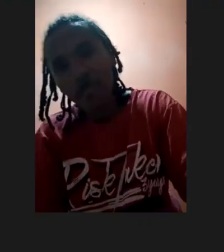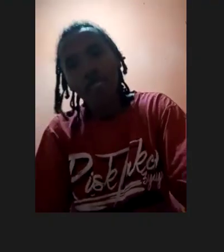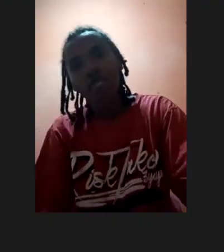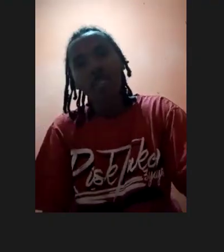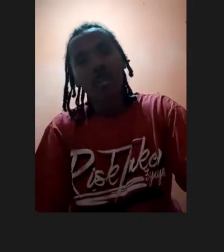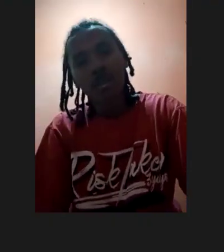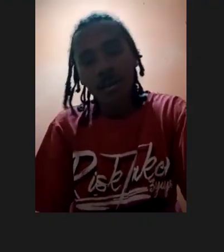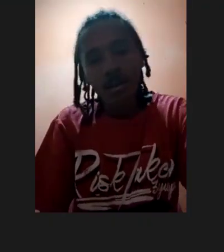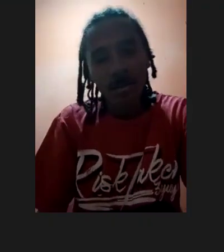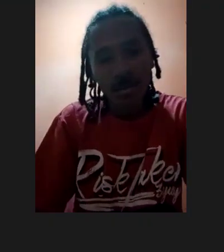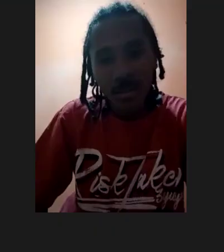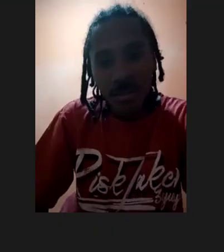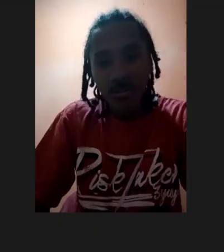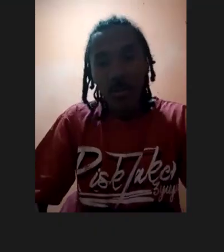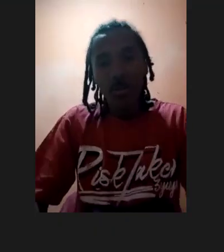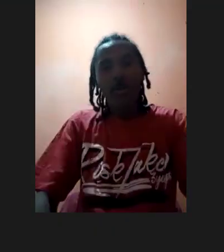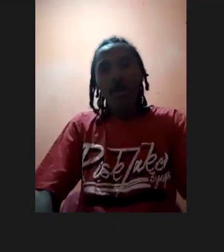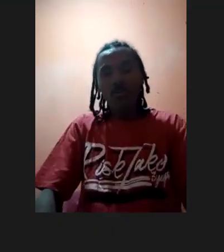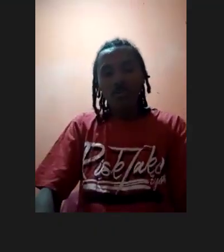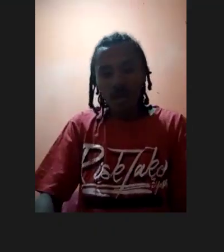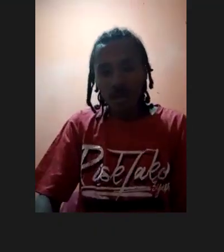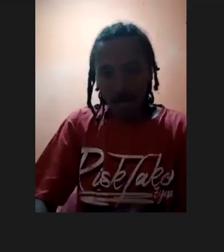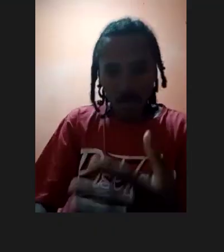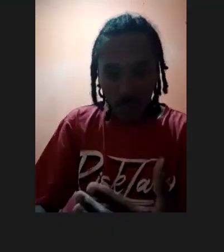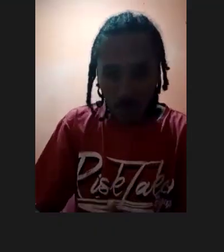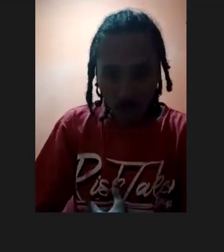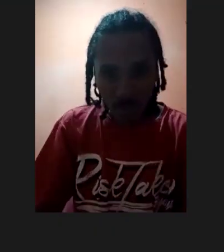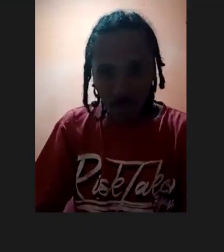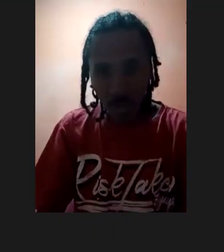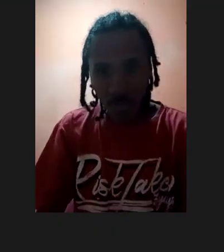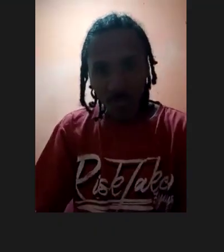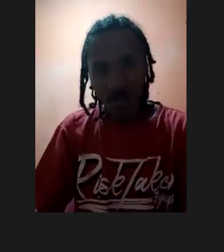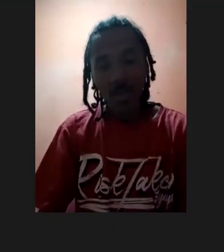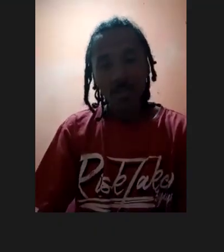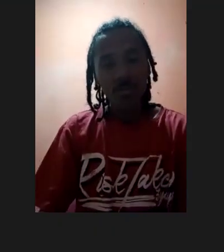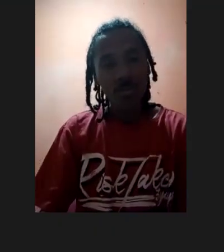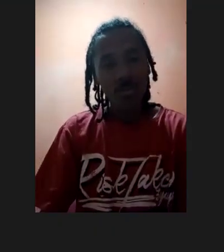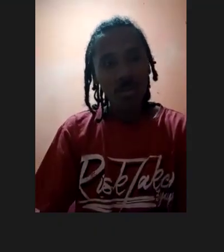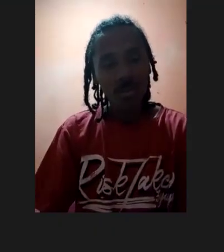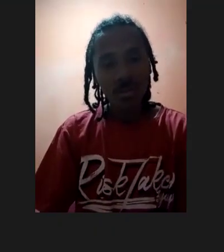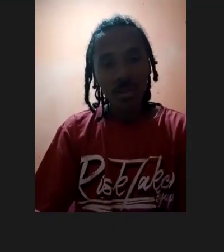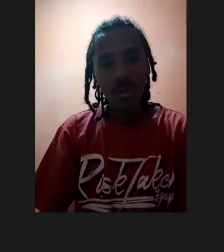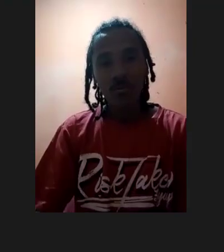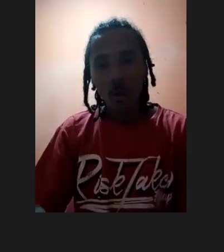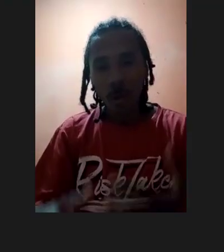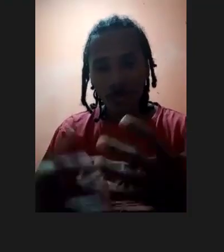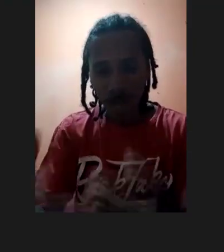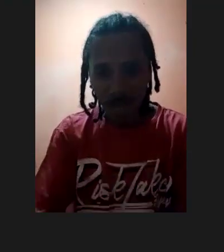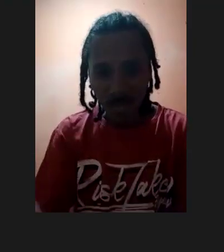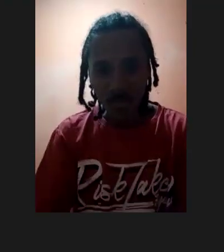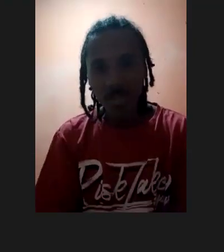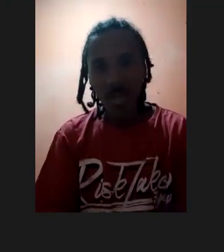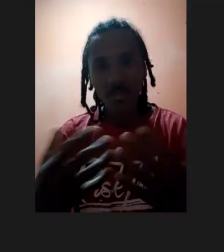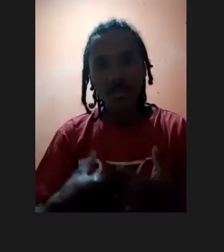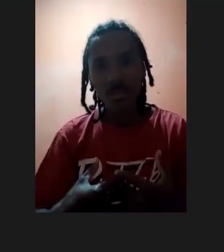Fala aí, Alisson. Assim, não é bem uma pergunta, é mais uma dificuldade que eu tenho. É questão de formar